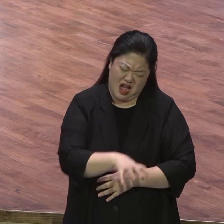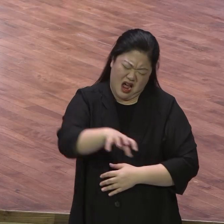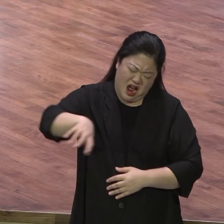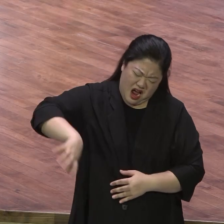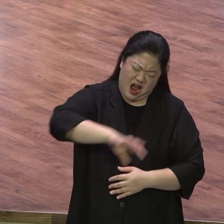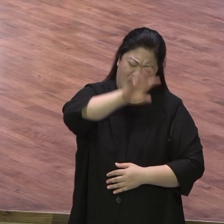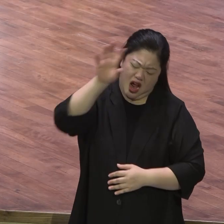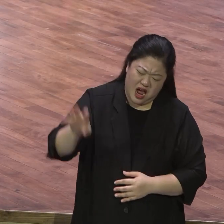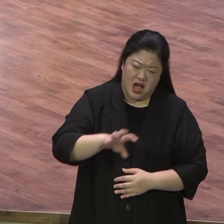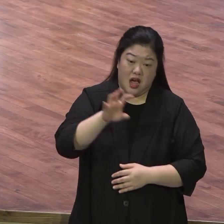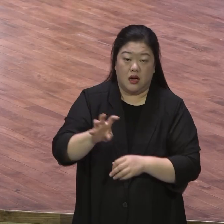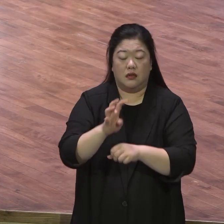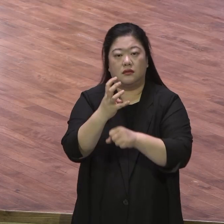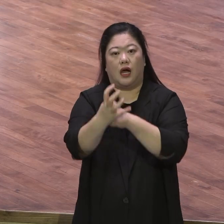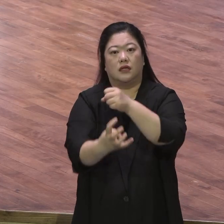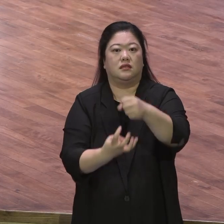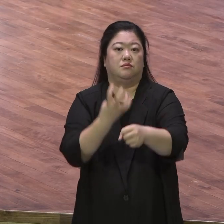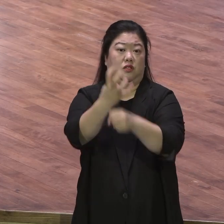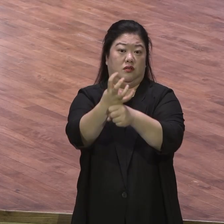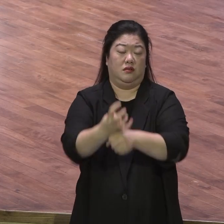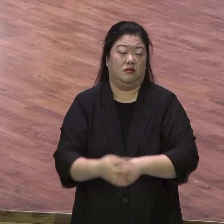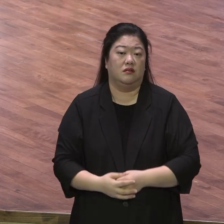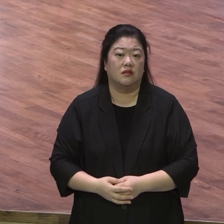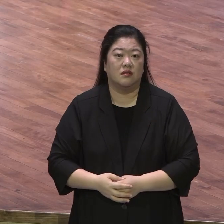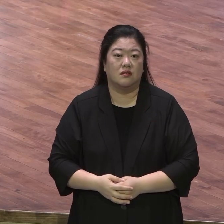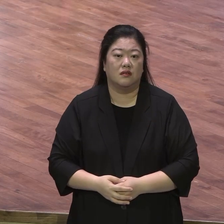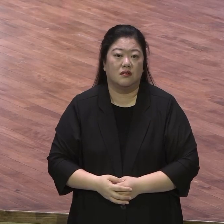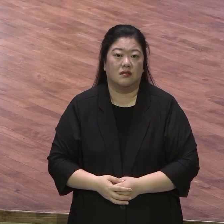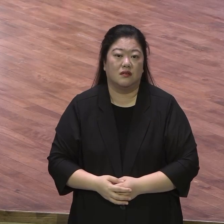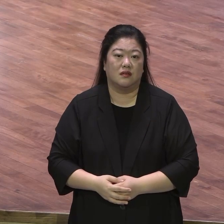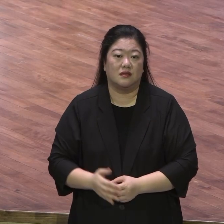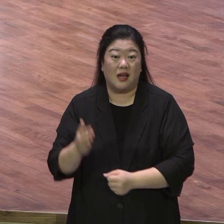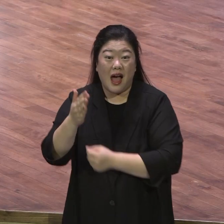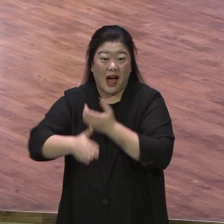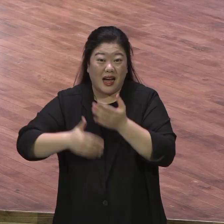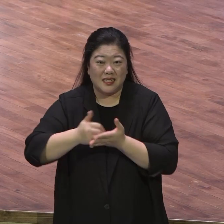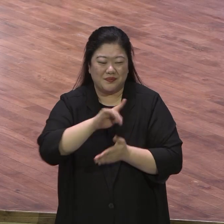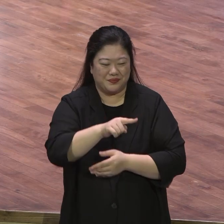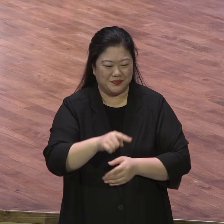그래서 하나님은 다시 광야를 내보냅니다.